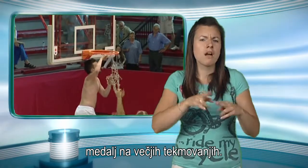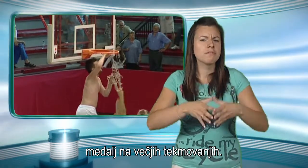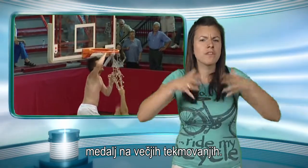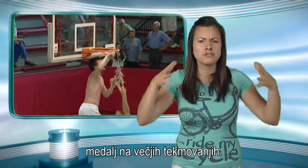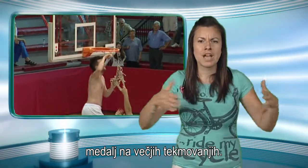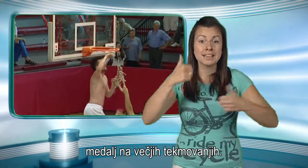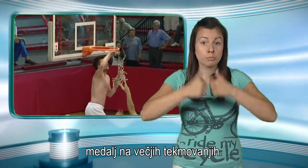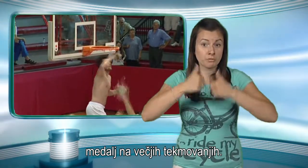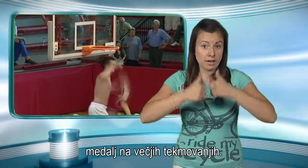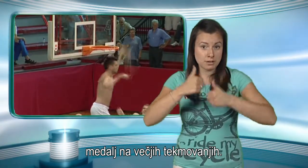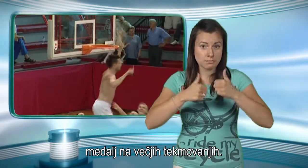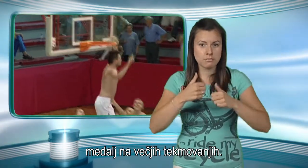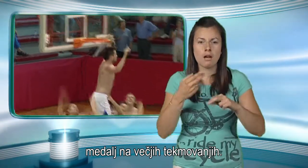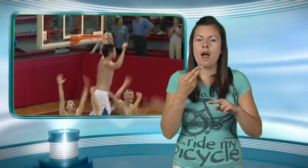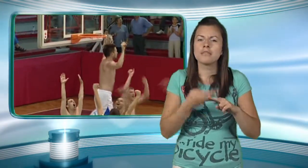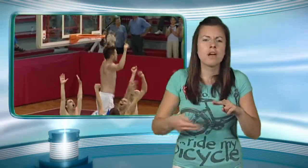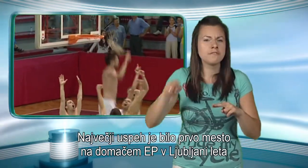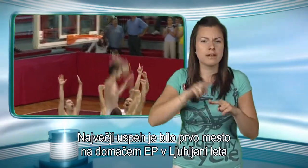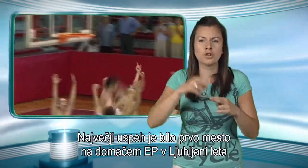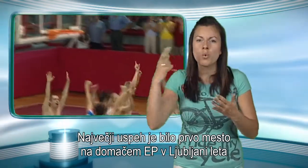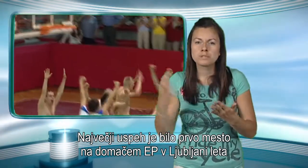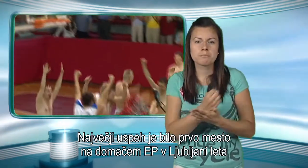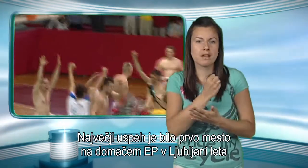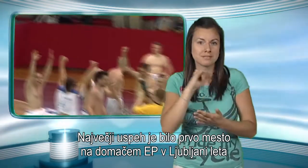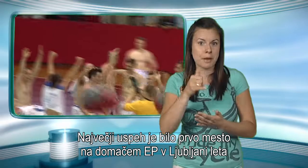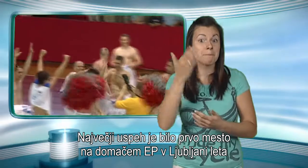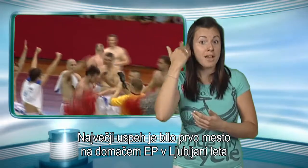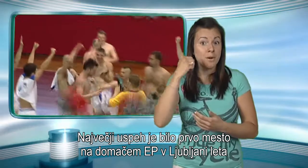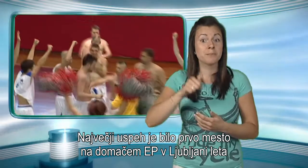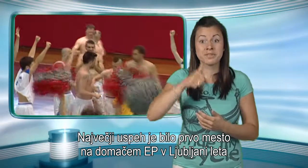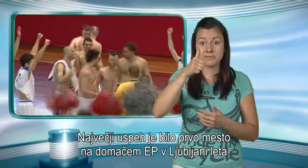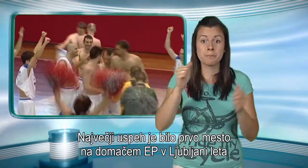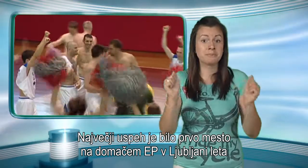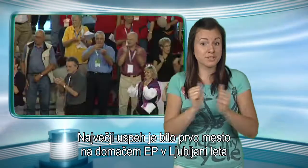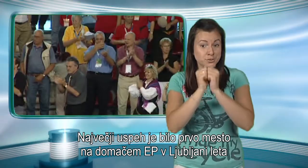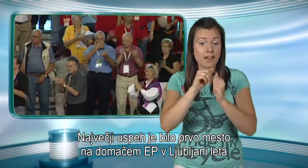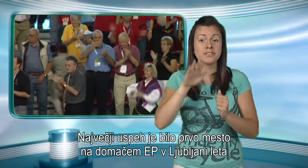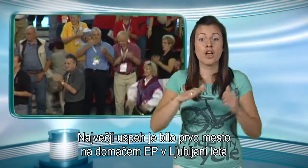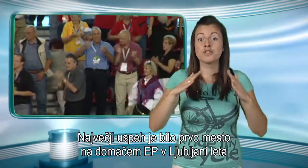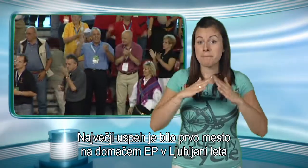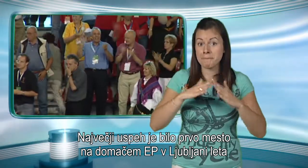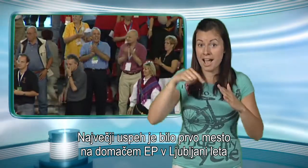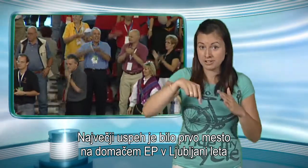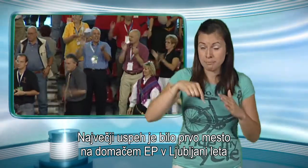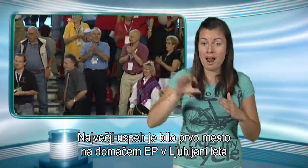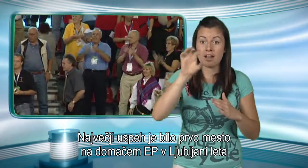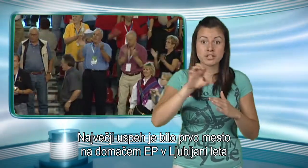Največji uspeh je bilo 1. mesto na domačem evropskem prvenstvu v Ljubljani leta 2004, srebrni so bili v Bambergu